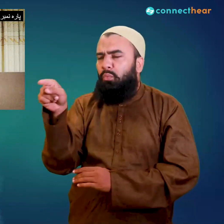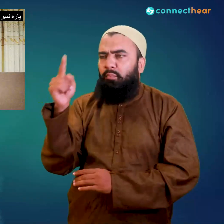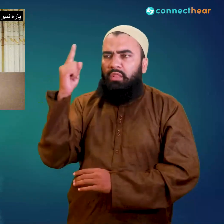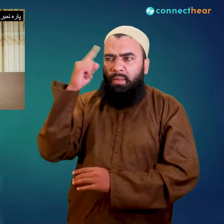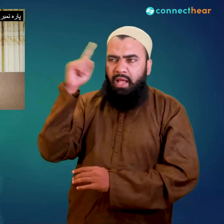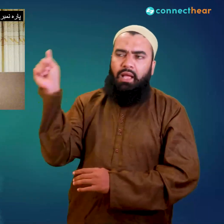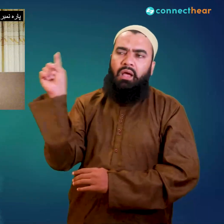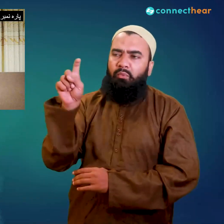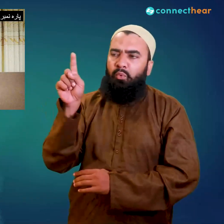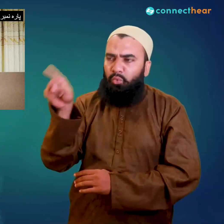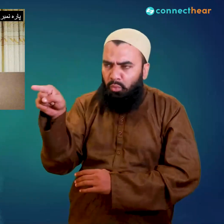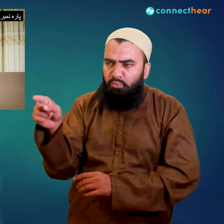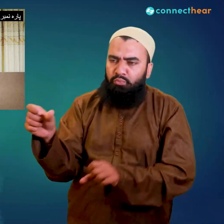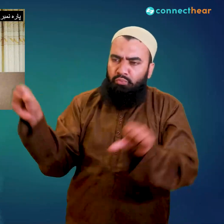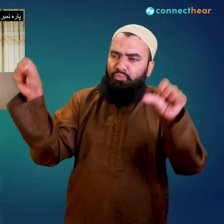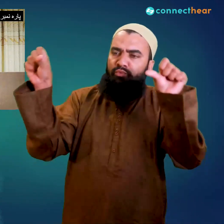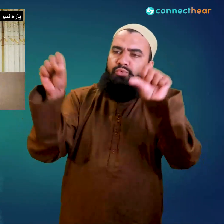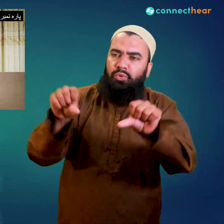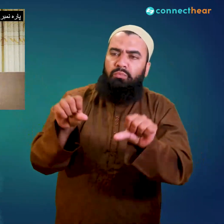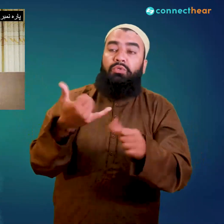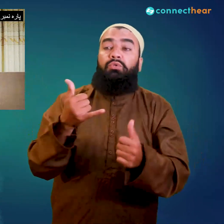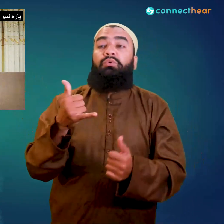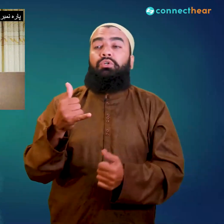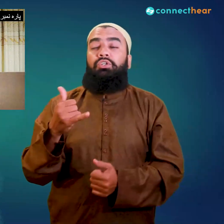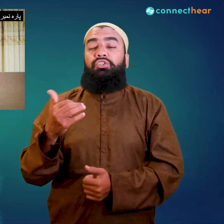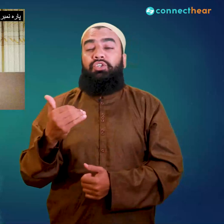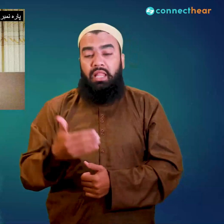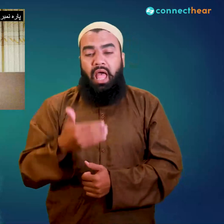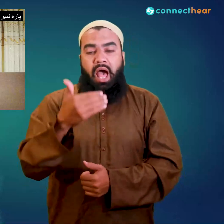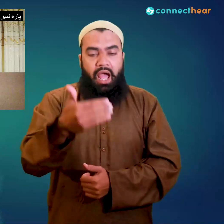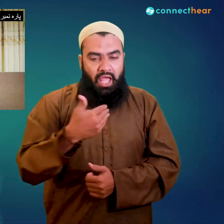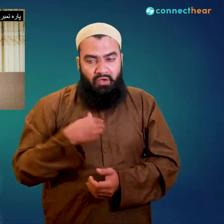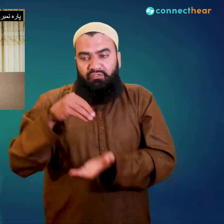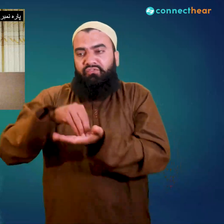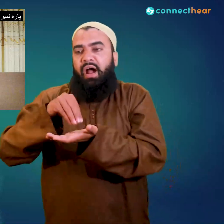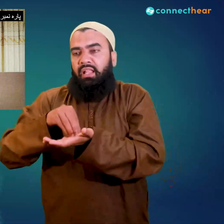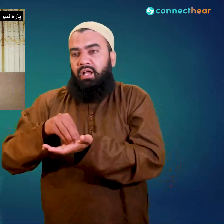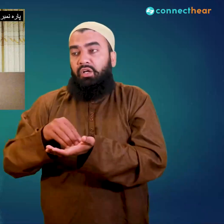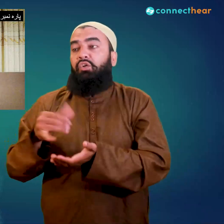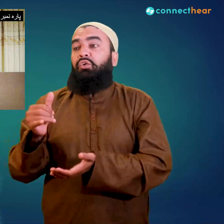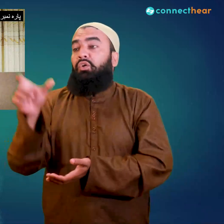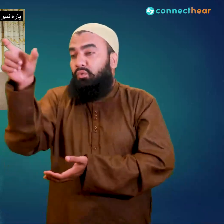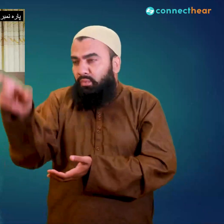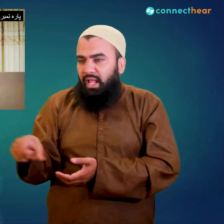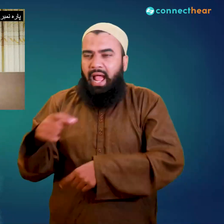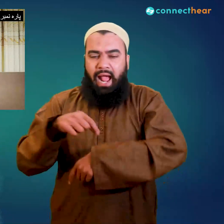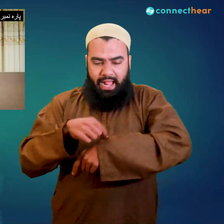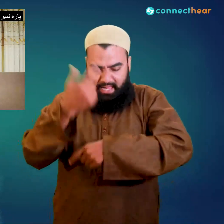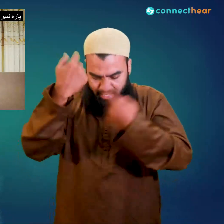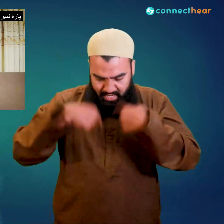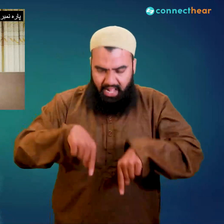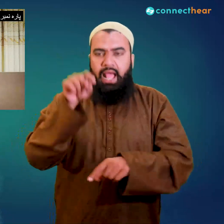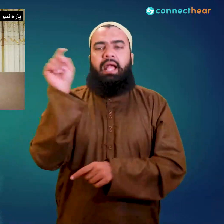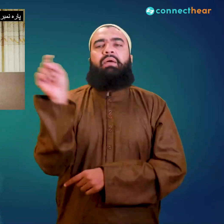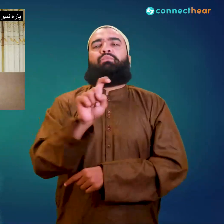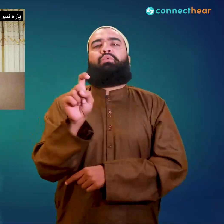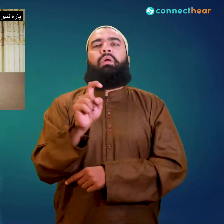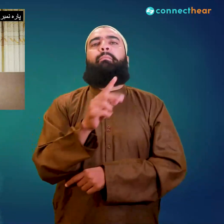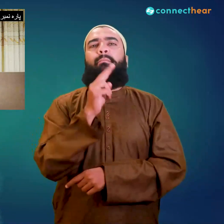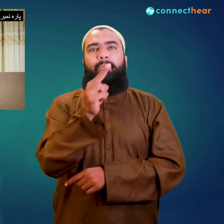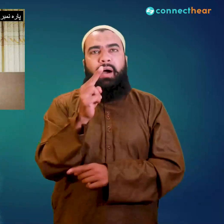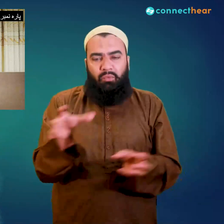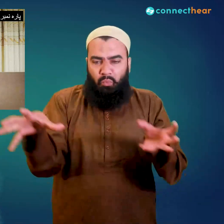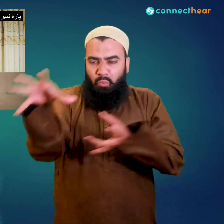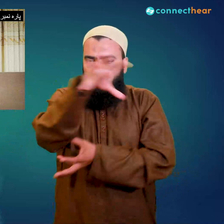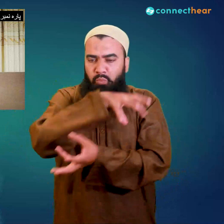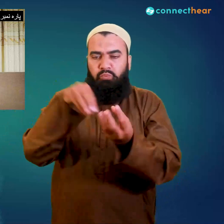یہ واقعات میں بہترین واقعہ ہے، تو اسی طرح کی جو انسانی کمزوریاں، خامیاں اور خوبیاں تھیں وہ اس کے اندر